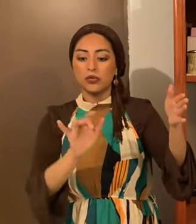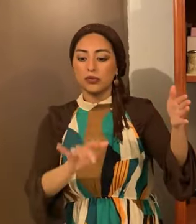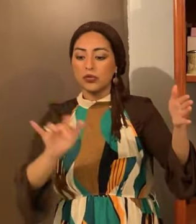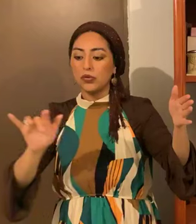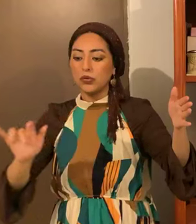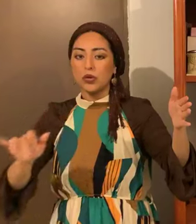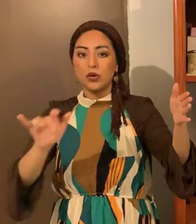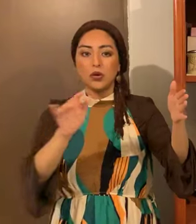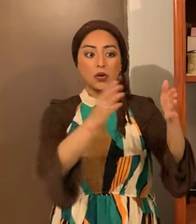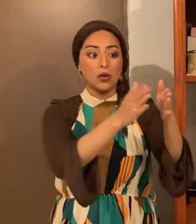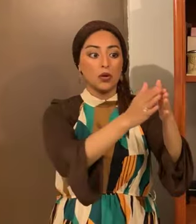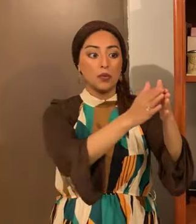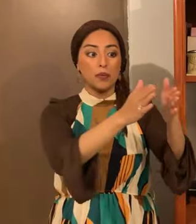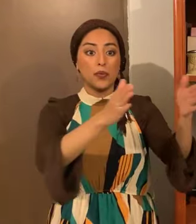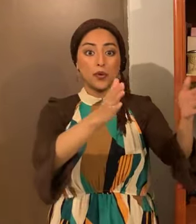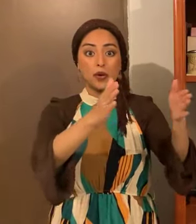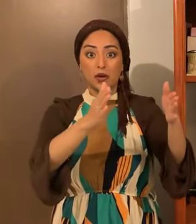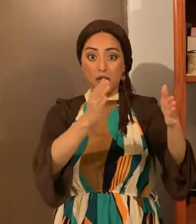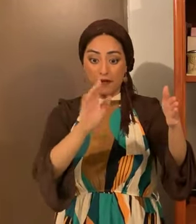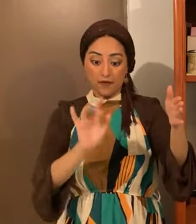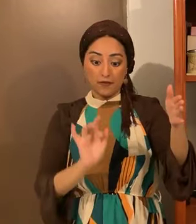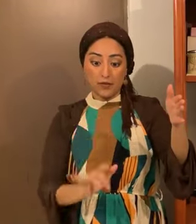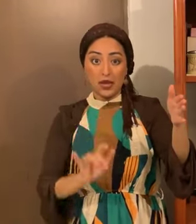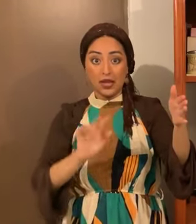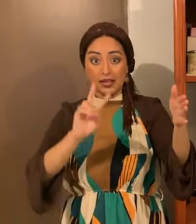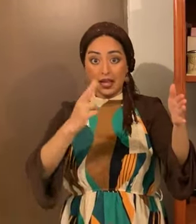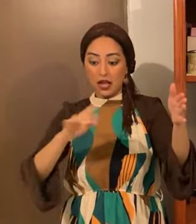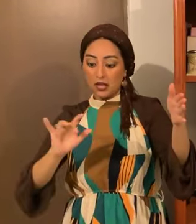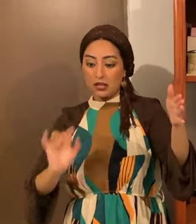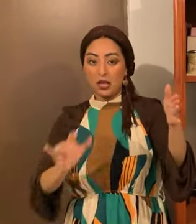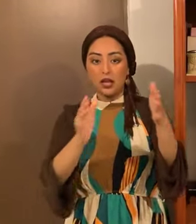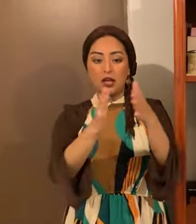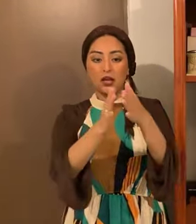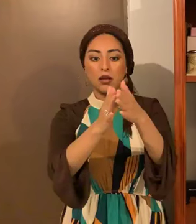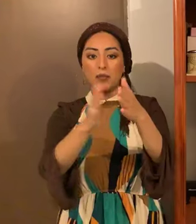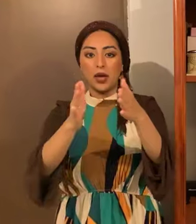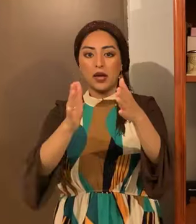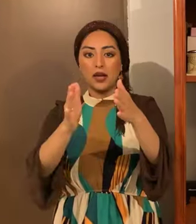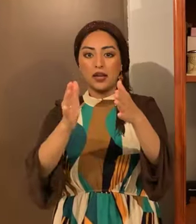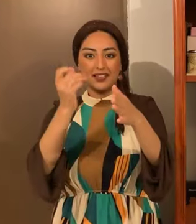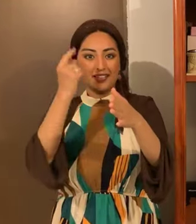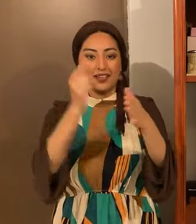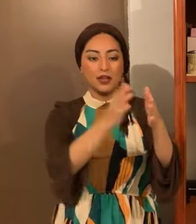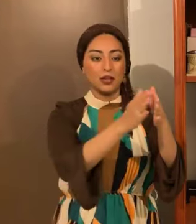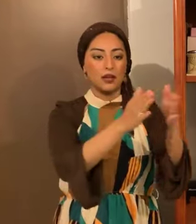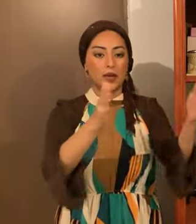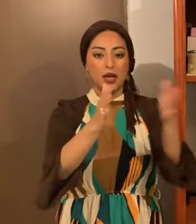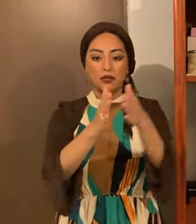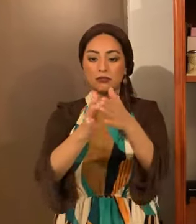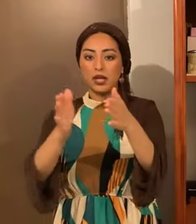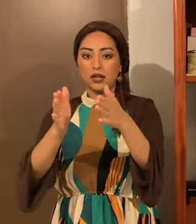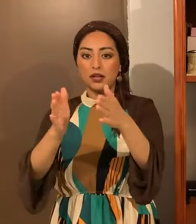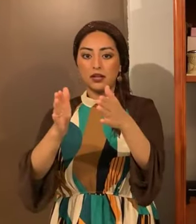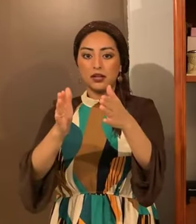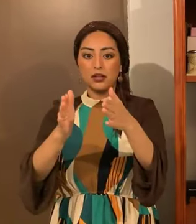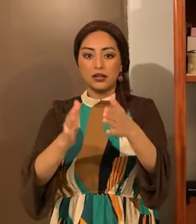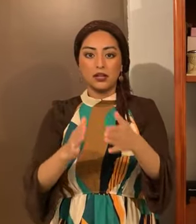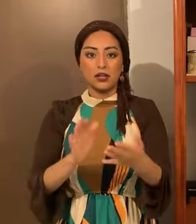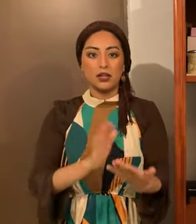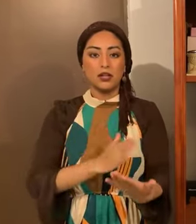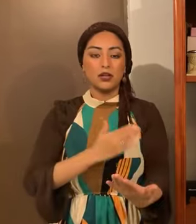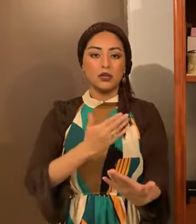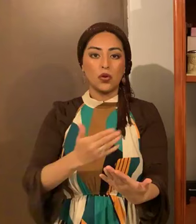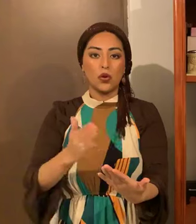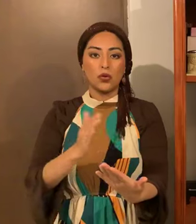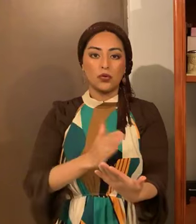hay medio tono de diferencia, entonces el cuarto de tono estaría en medio de esas 2 notas, aunque los instrumentos